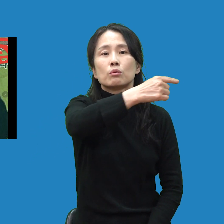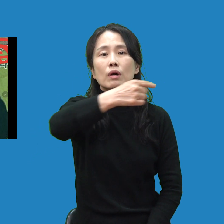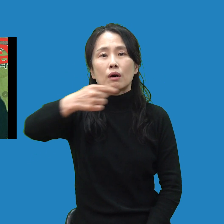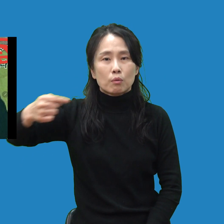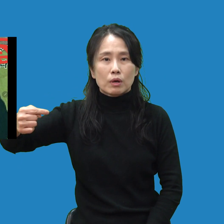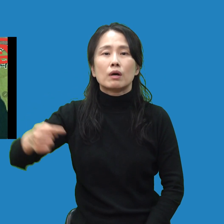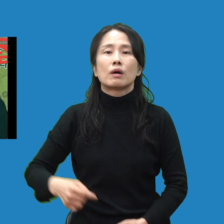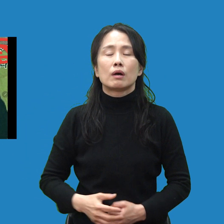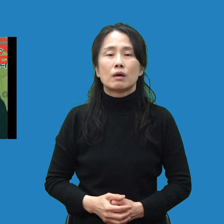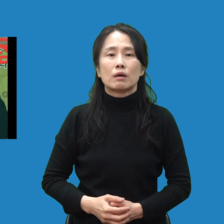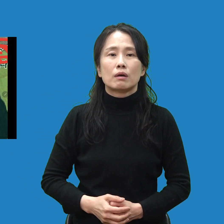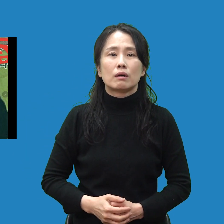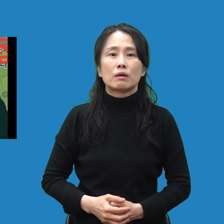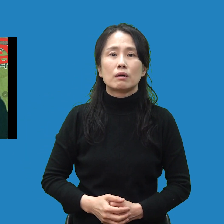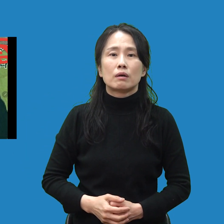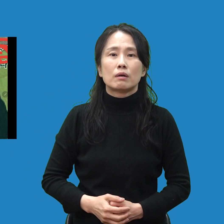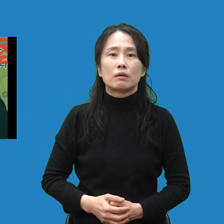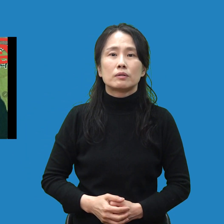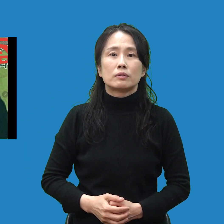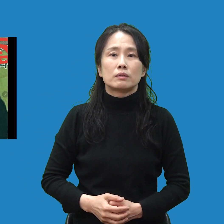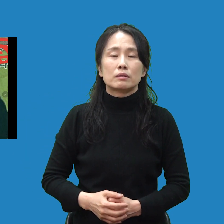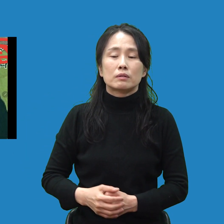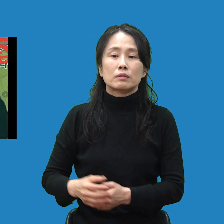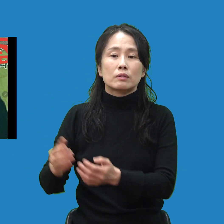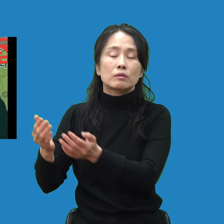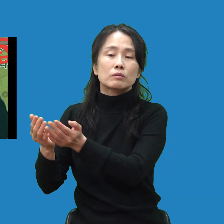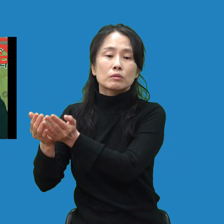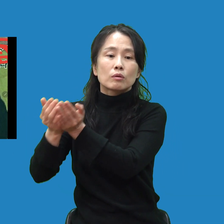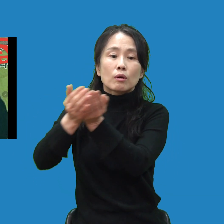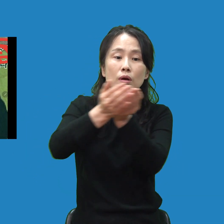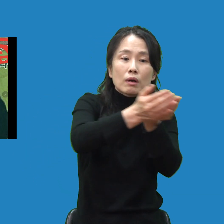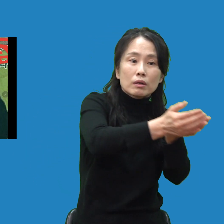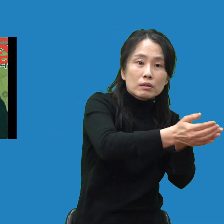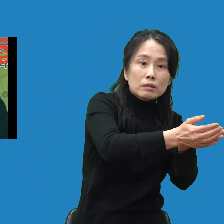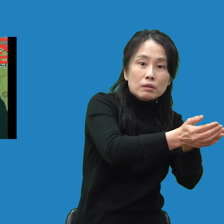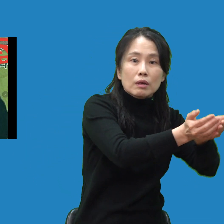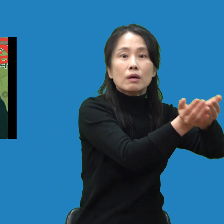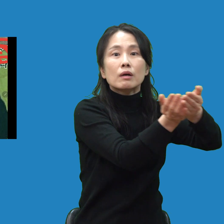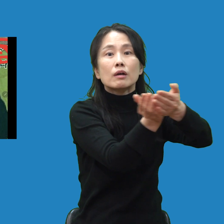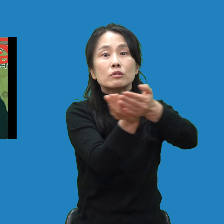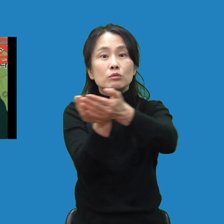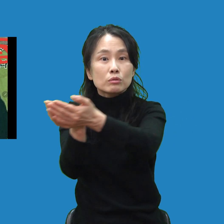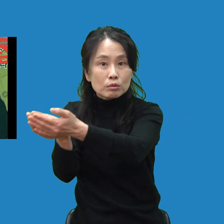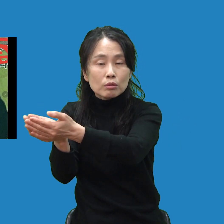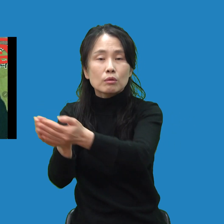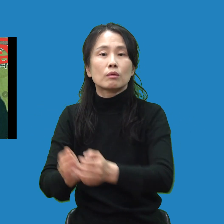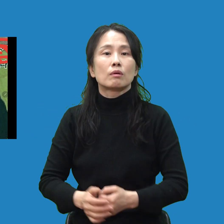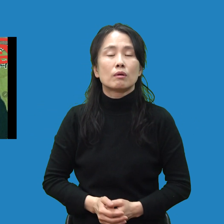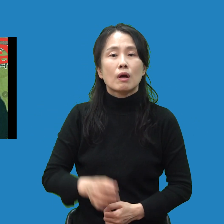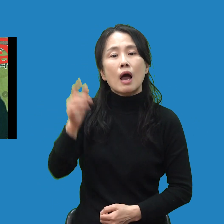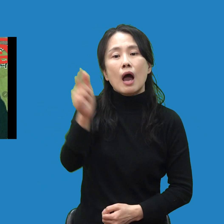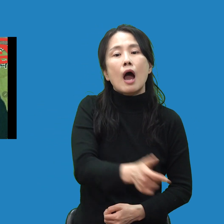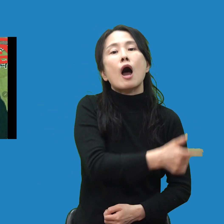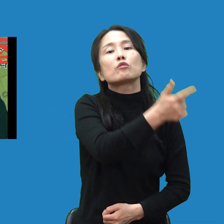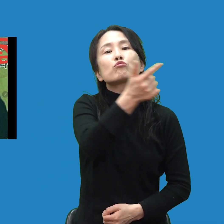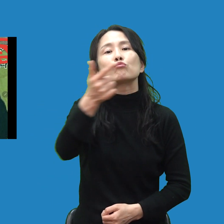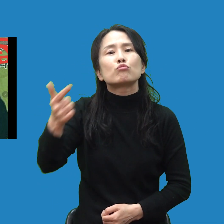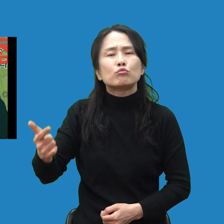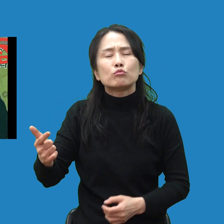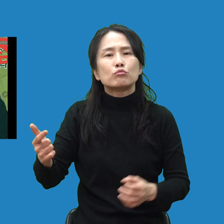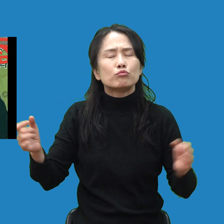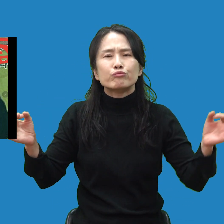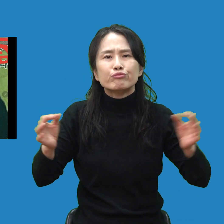돌아오게 됩니다. 가버나움에서 쭉 갔다가 다시 이렇게 돌아오는, 이 불과 하루